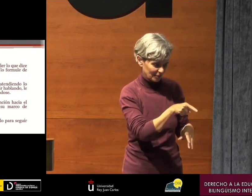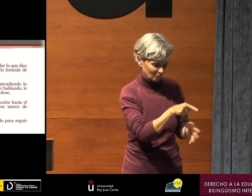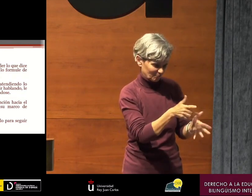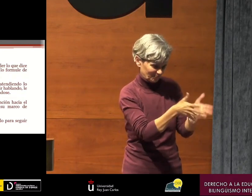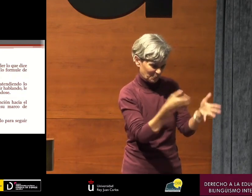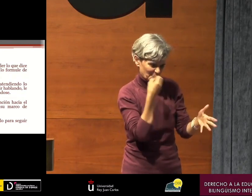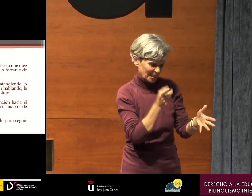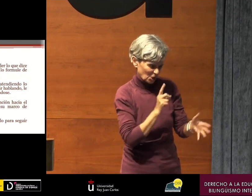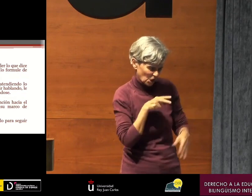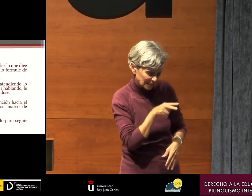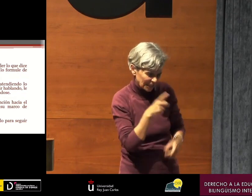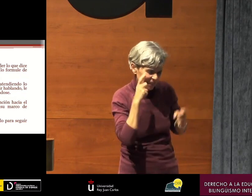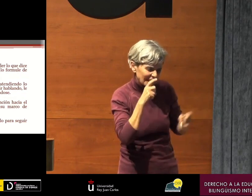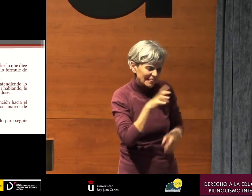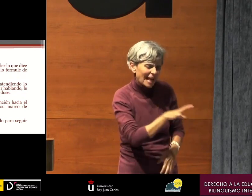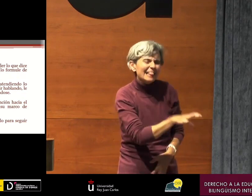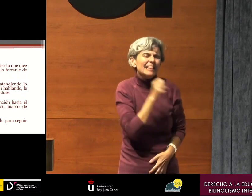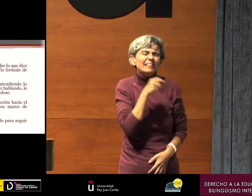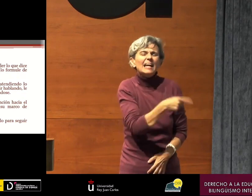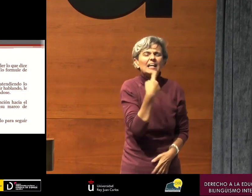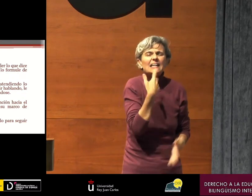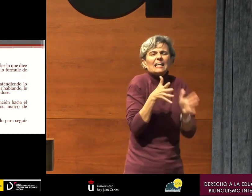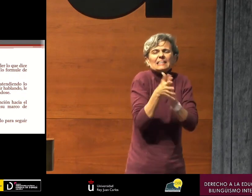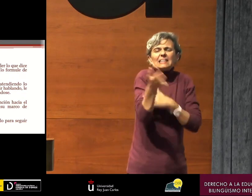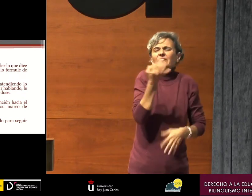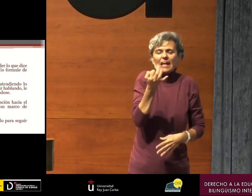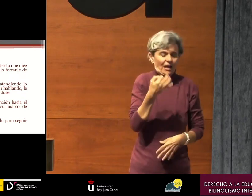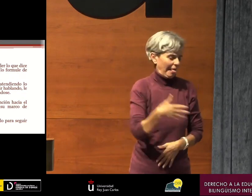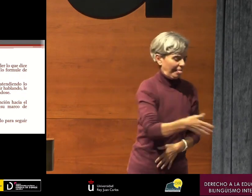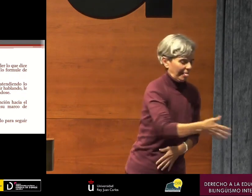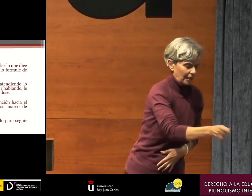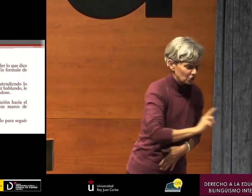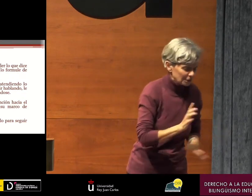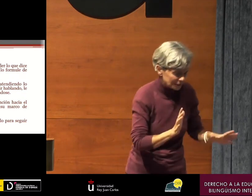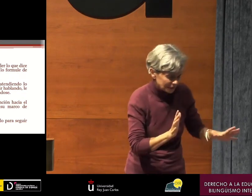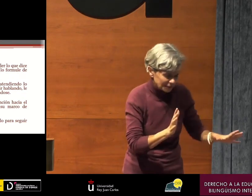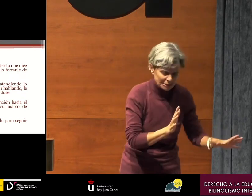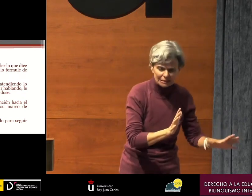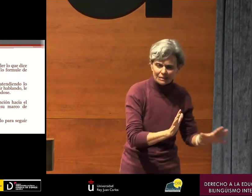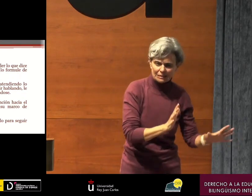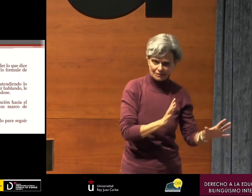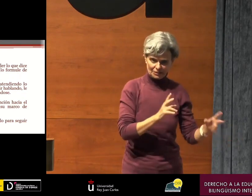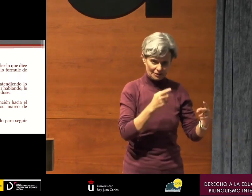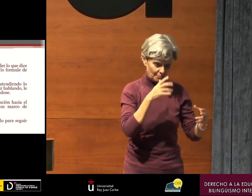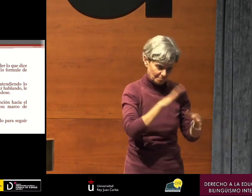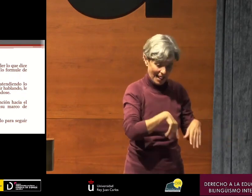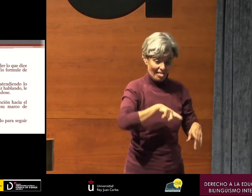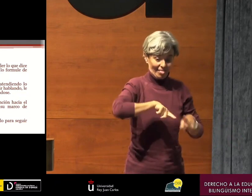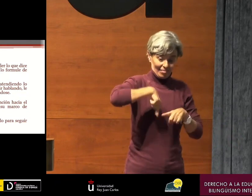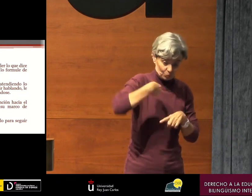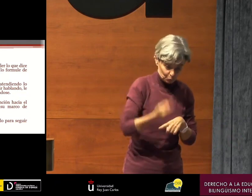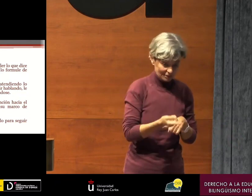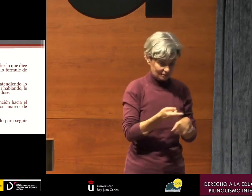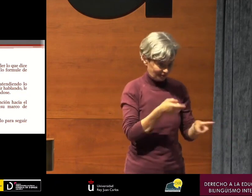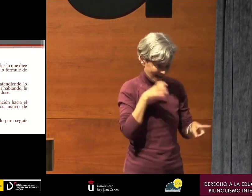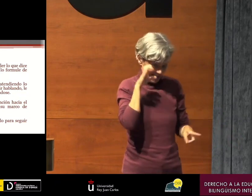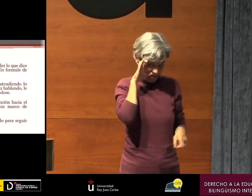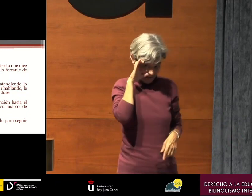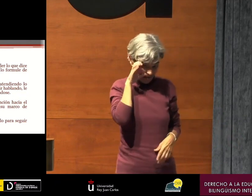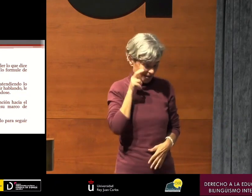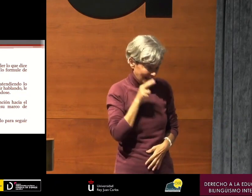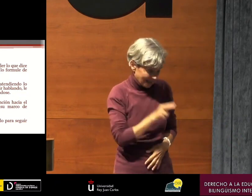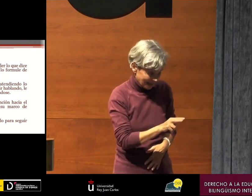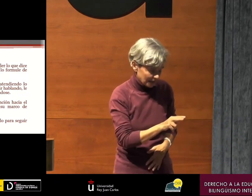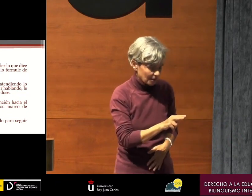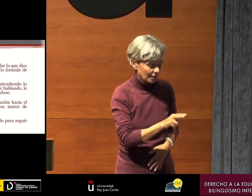esa información, nos está asignando, no lo está haciendo de manera correcta, hay que prestar una atención activa para extraer lo